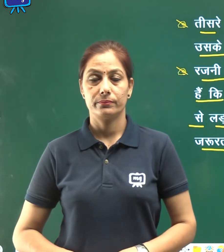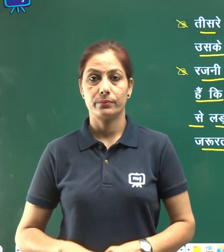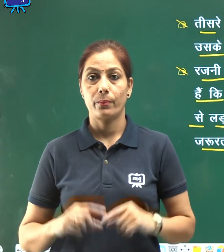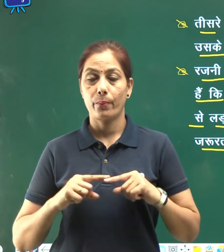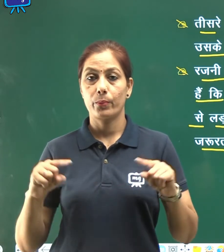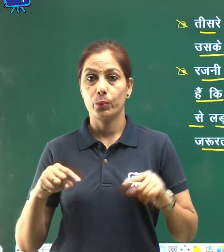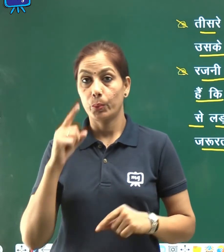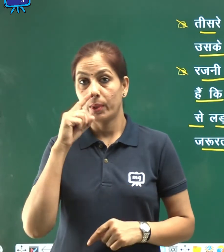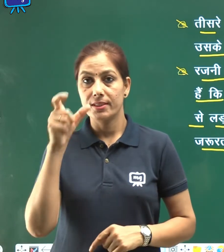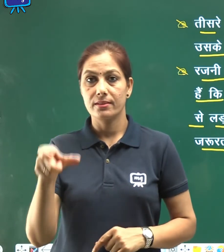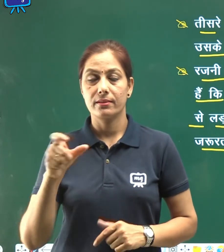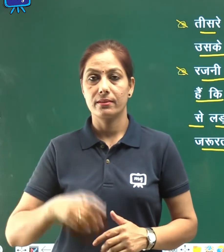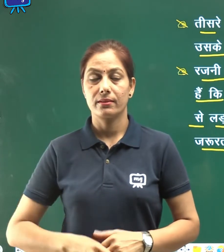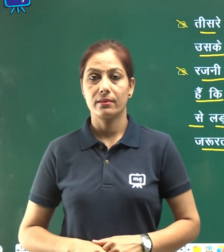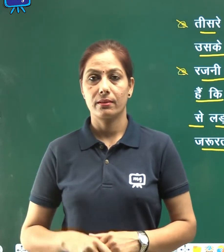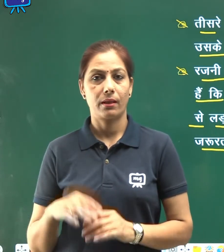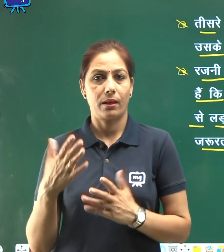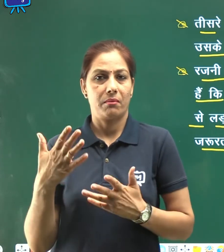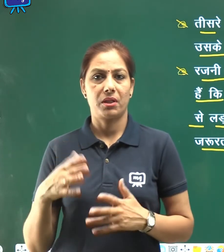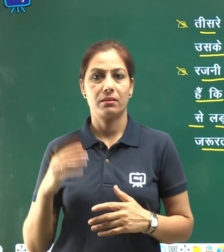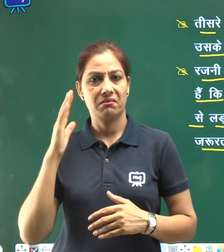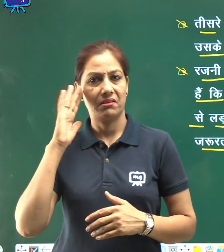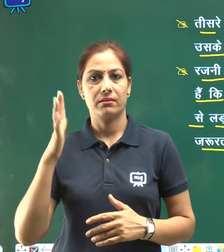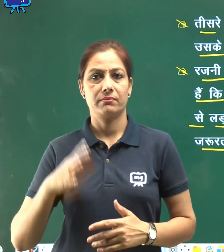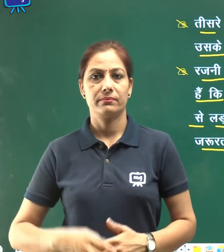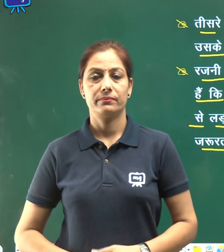परंतु रजनी नहीं मानती।